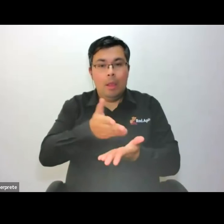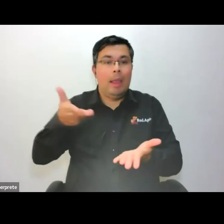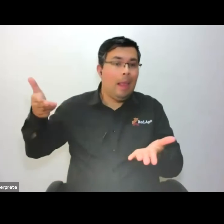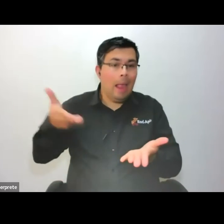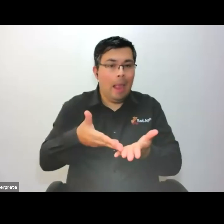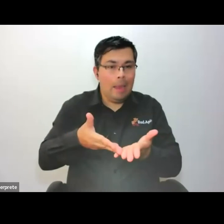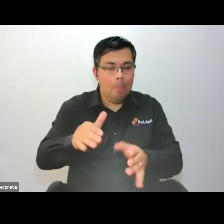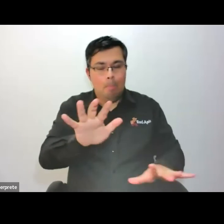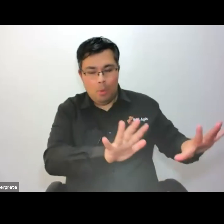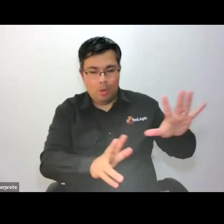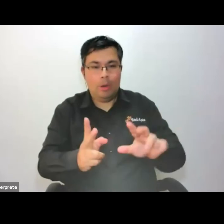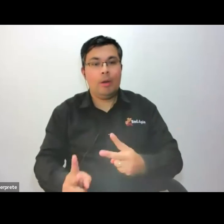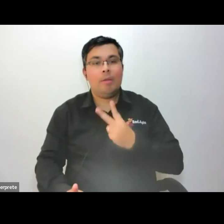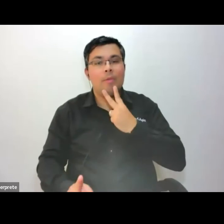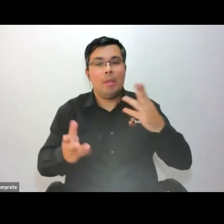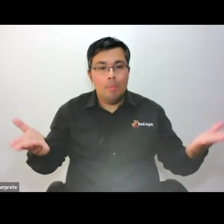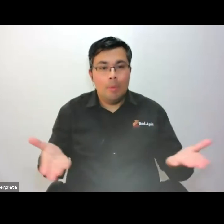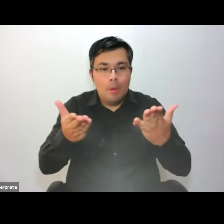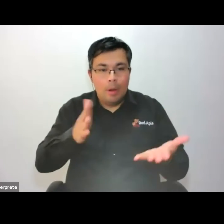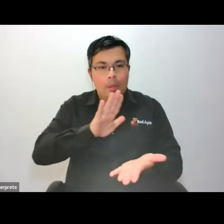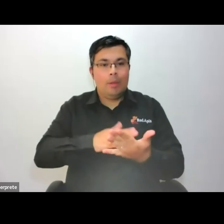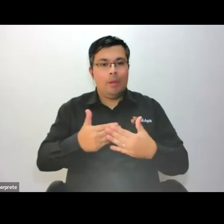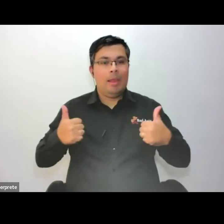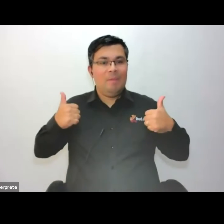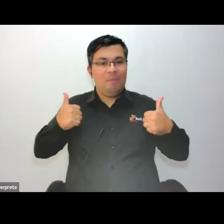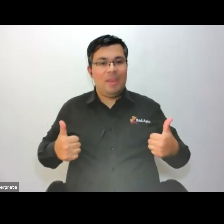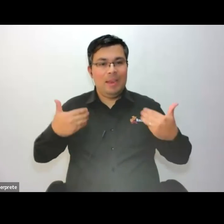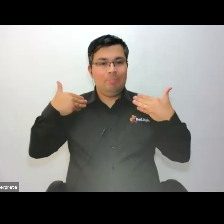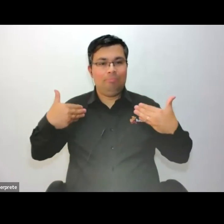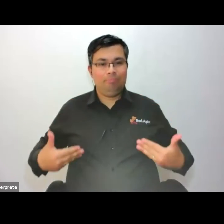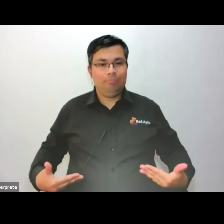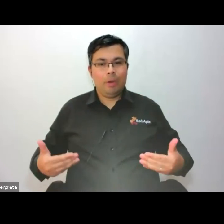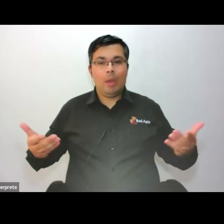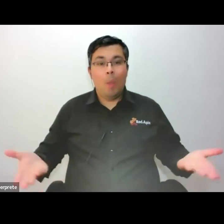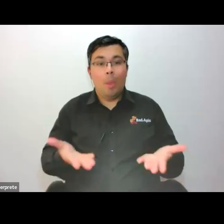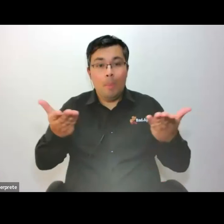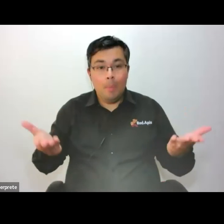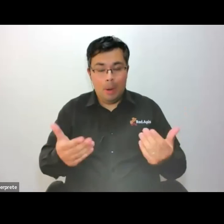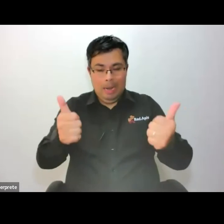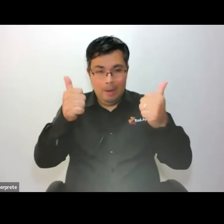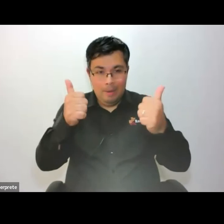del bienestar. Y cuando promovemos el bienestar, promovemos aprendizaje. Es